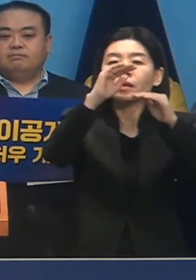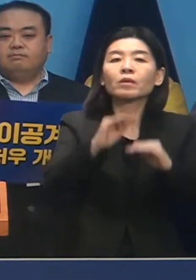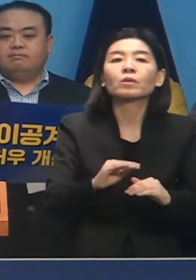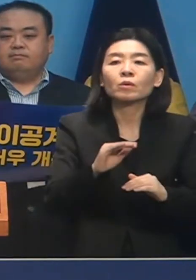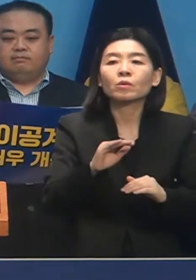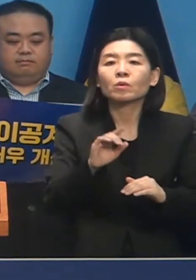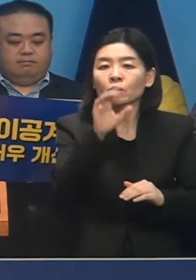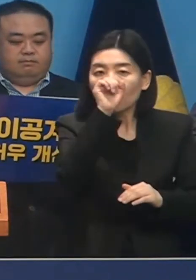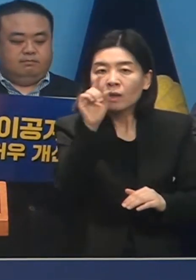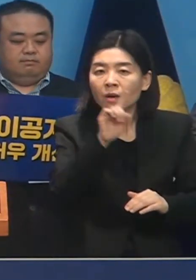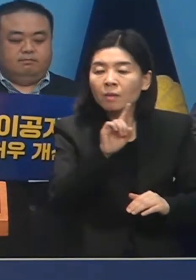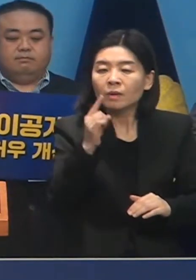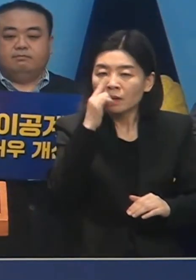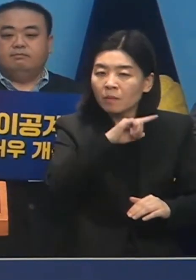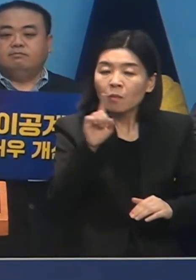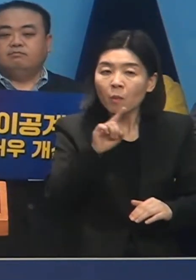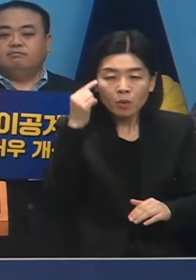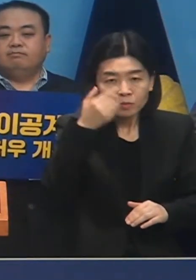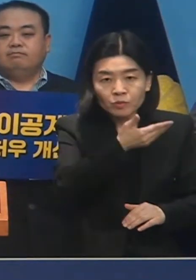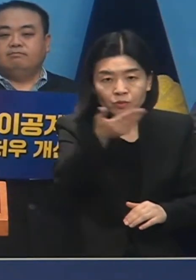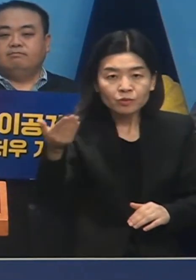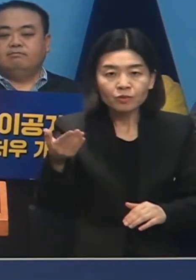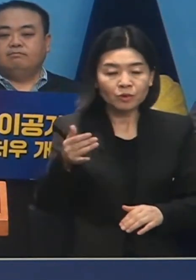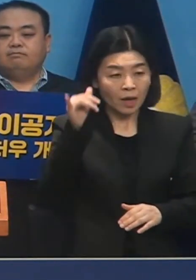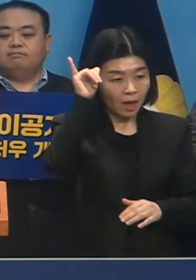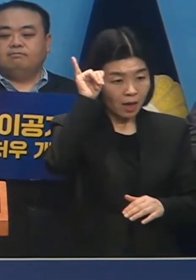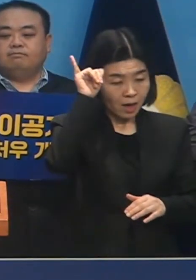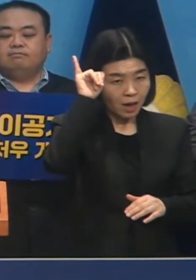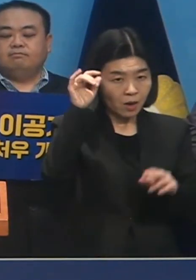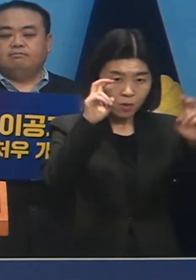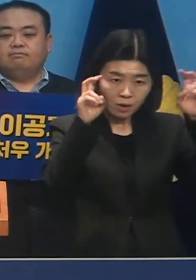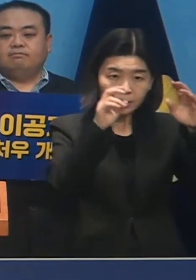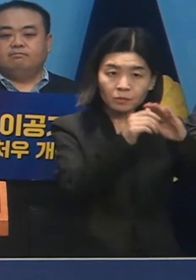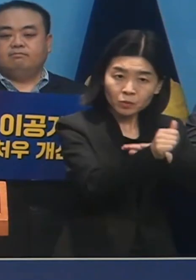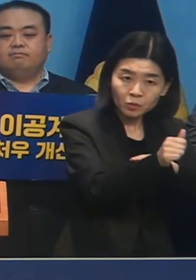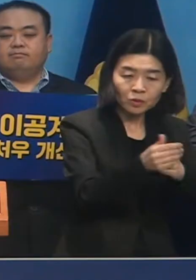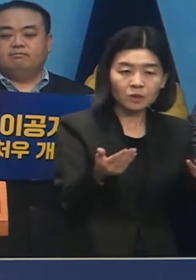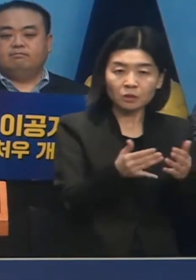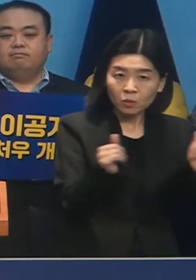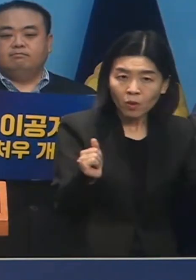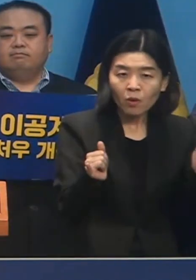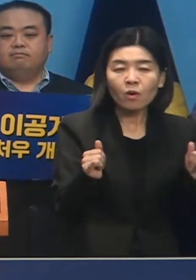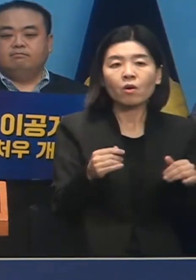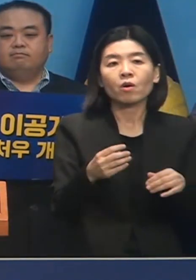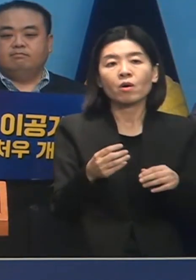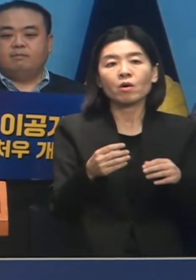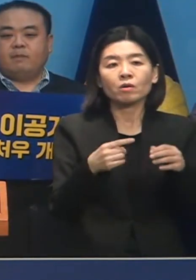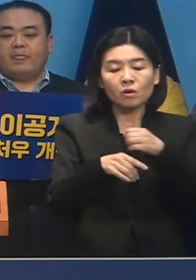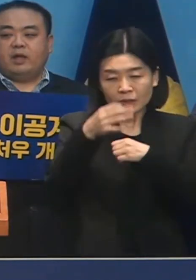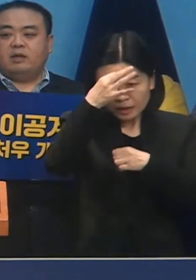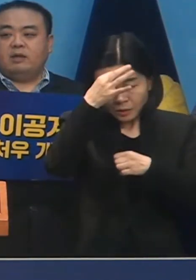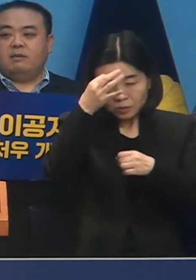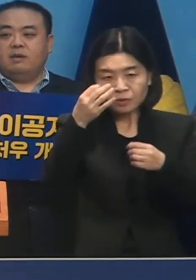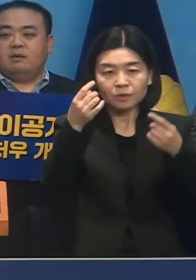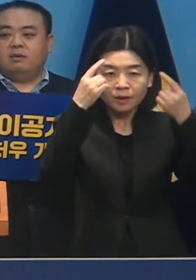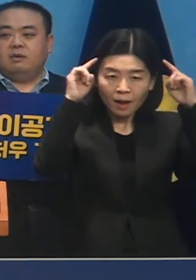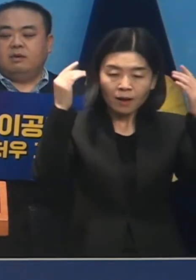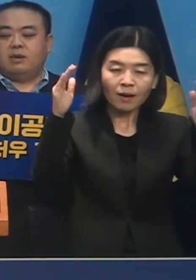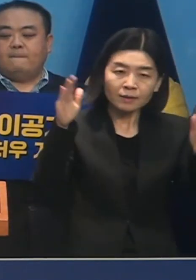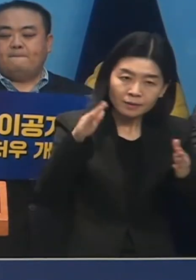했습니다. AI 회사 대표 및 직원들, 서울과기대, 한국교원대 등의 교수들,